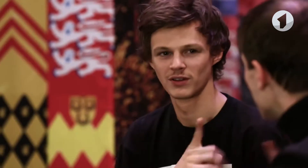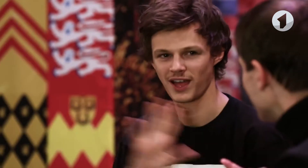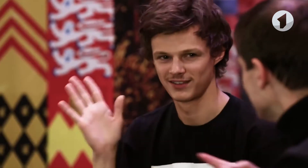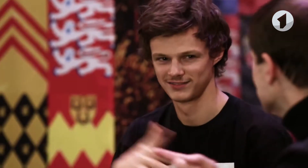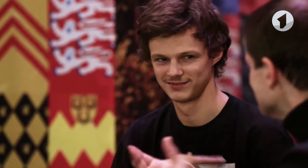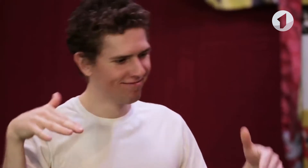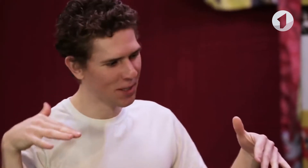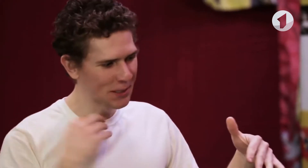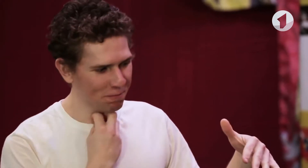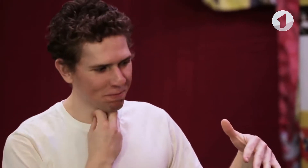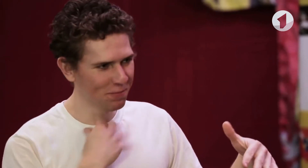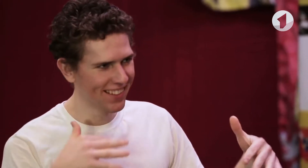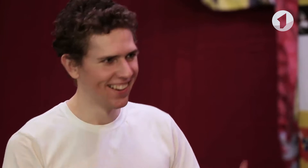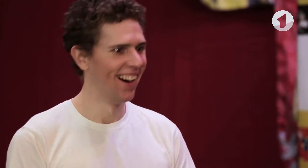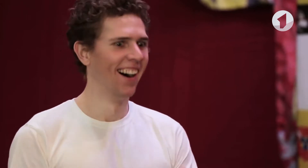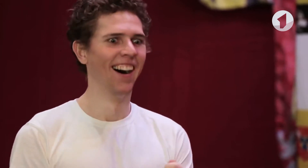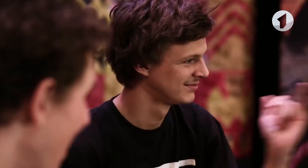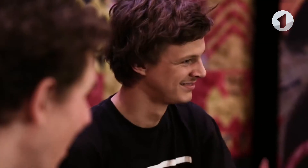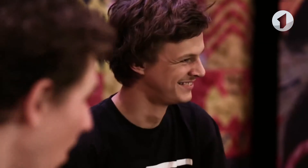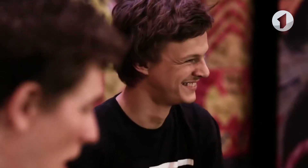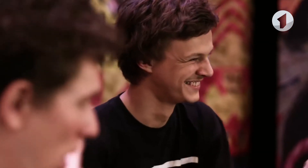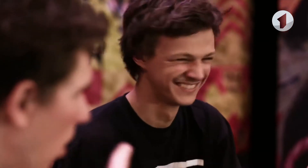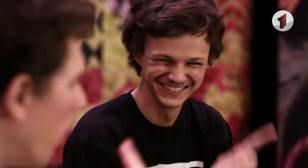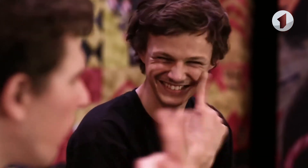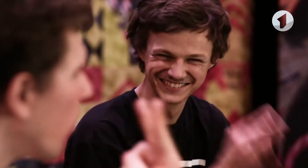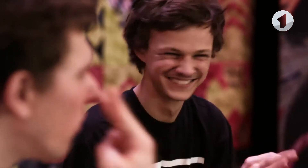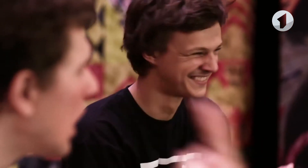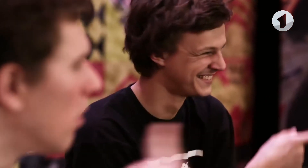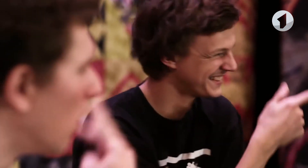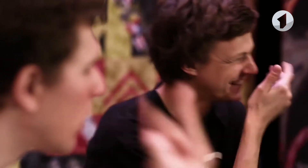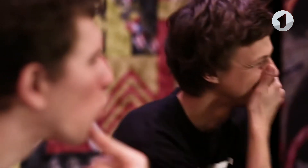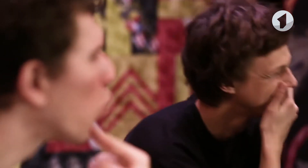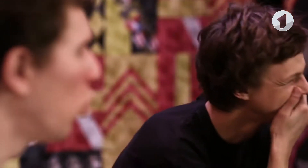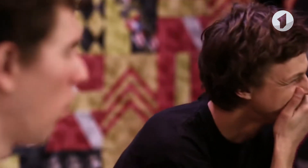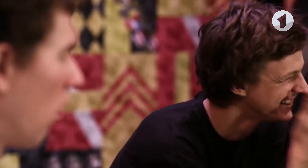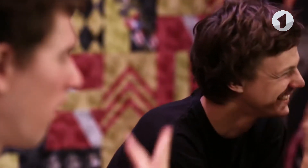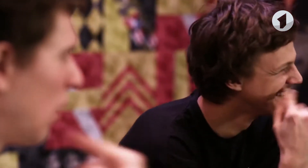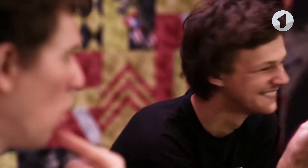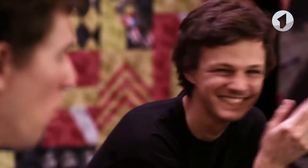язык. Он гораздо быстрее. Для передачи смысла информации используется пространство.